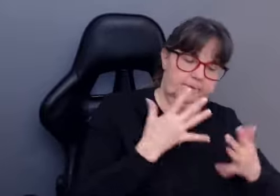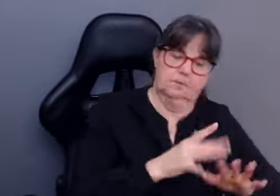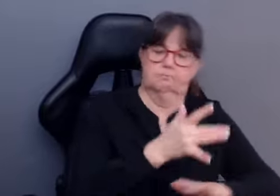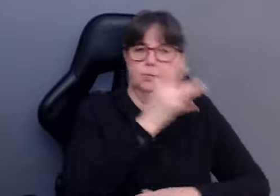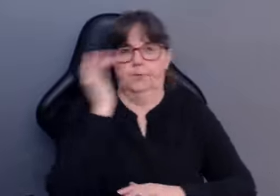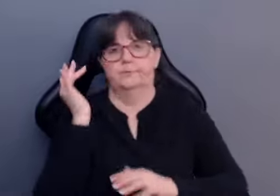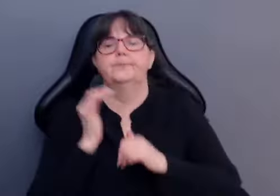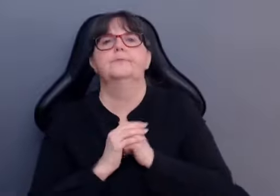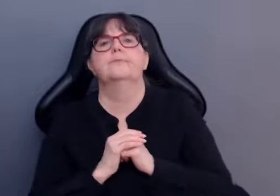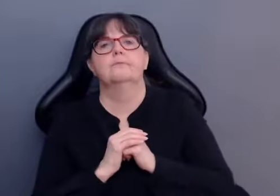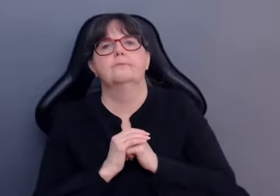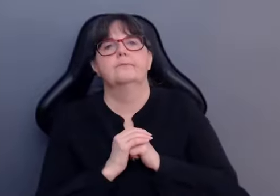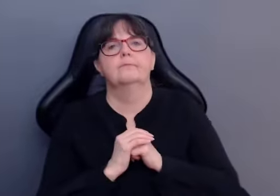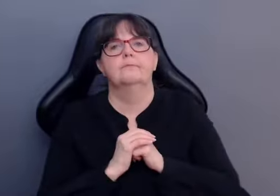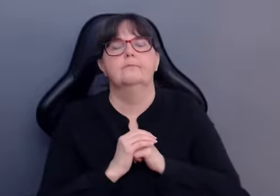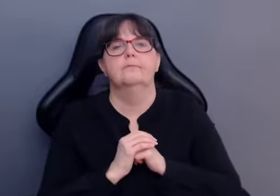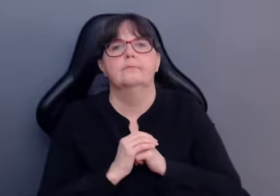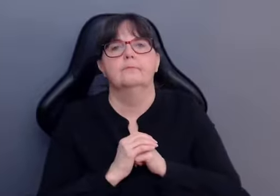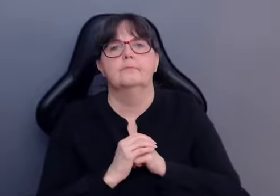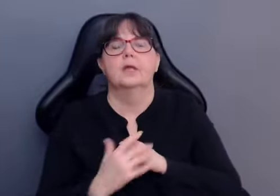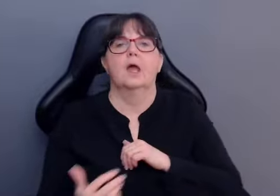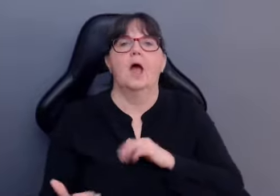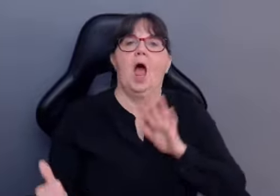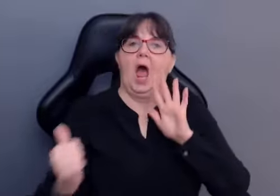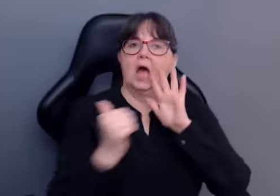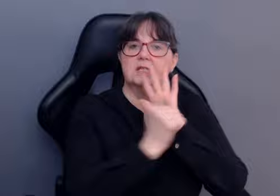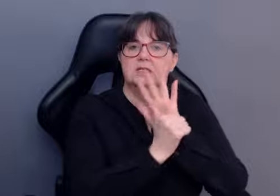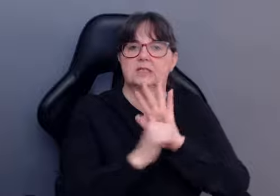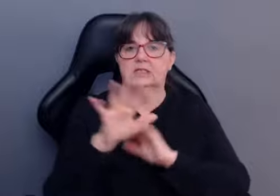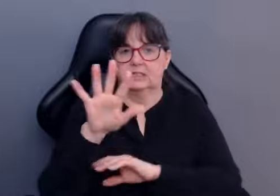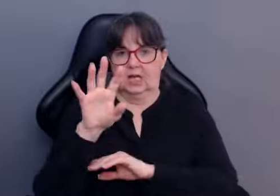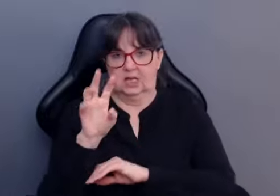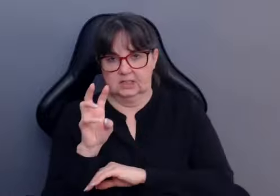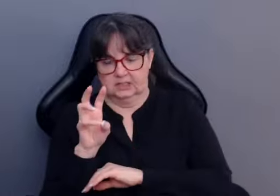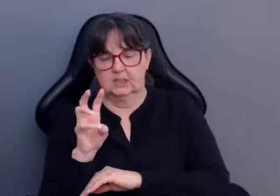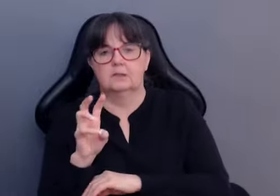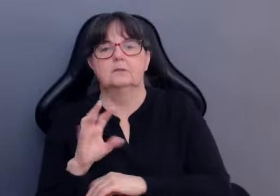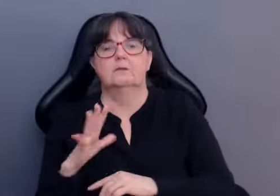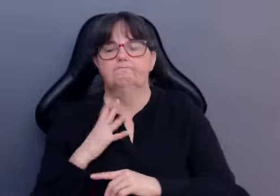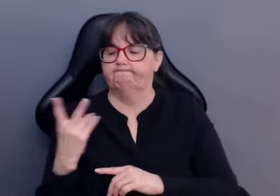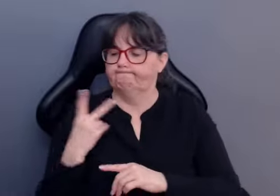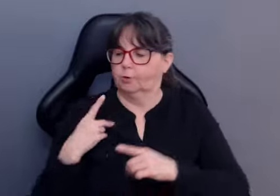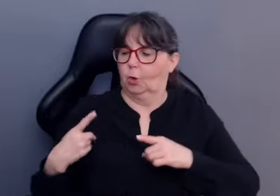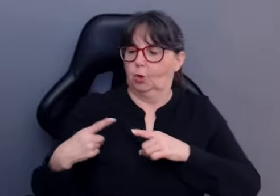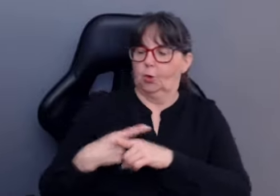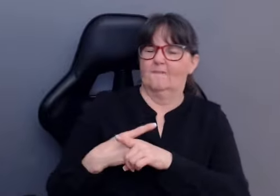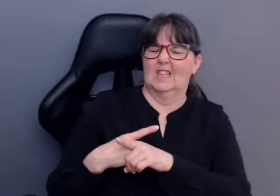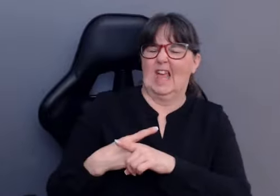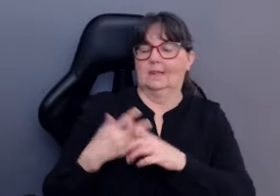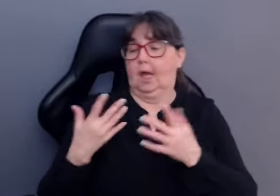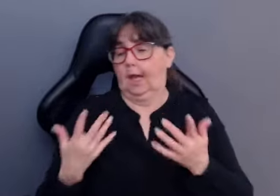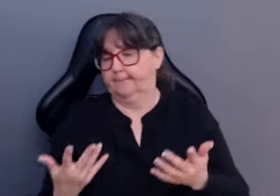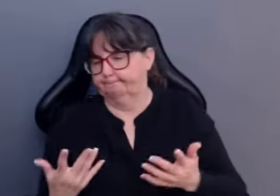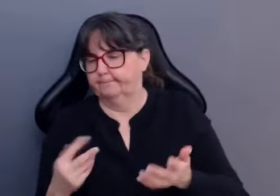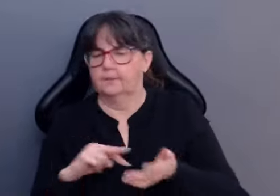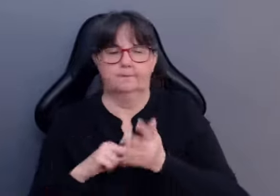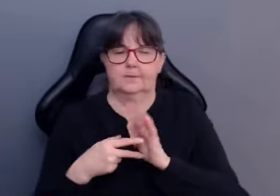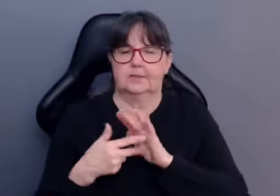Article 46. Conflit d'intérêts. Tout administrateur ayant